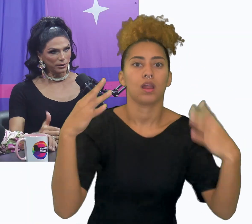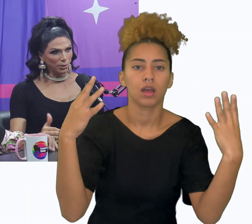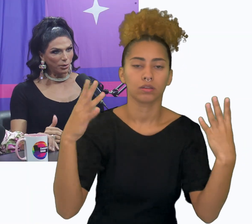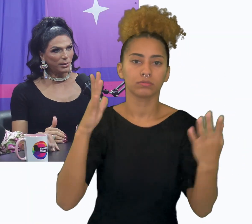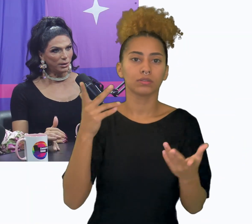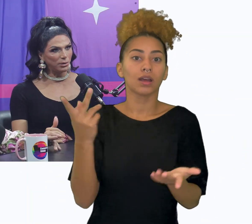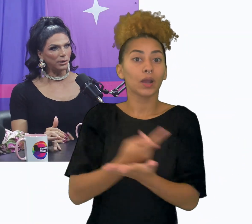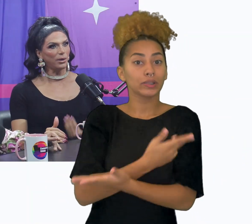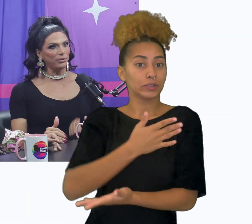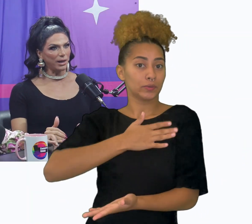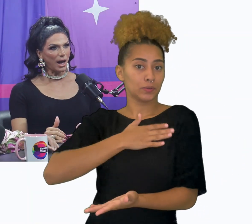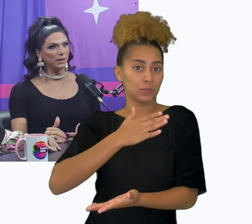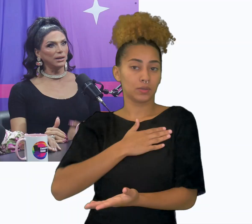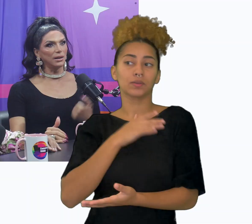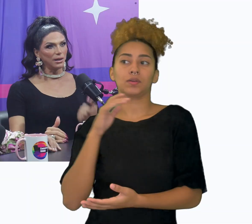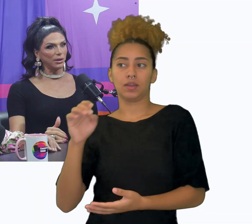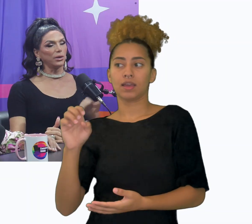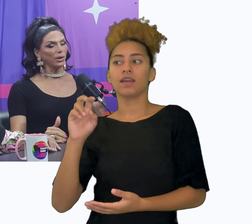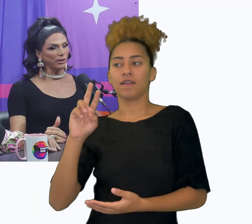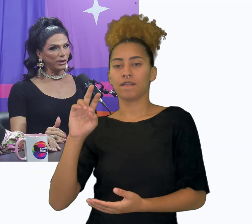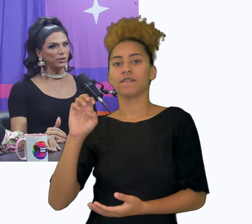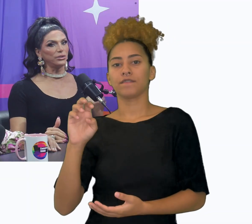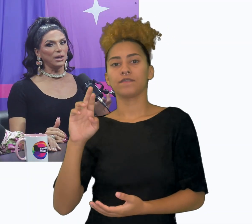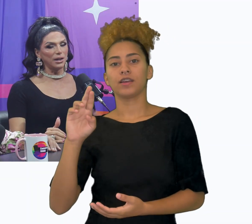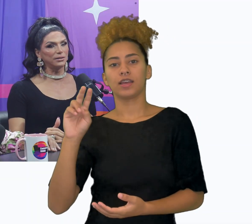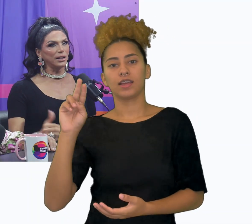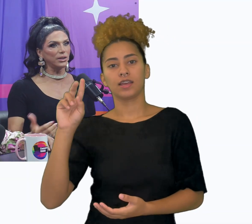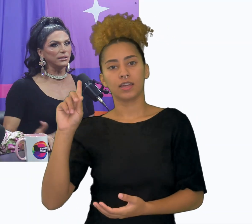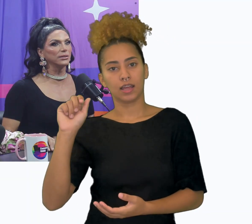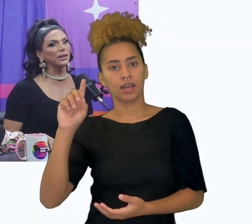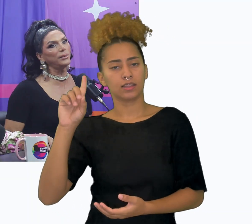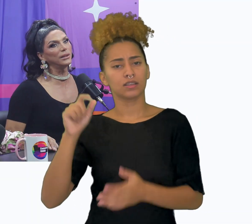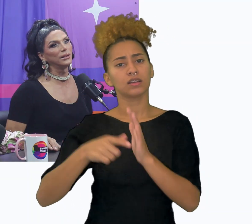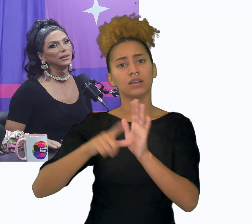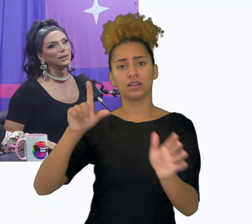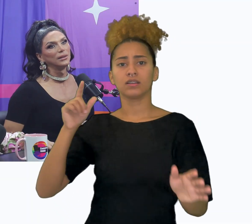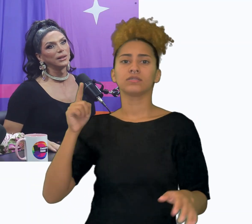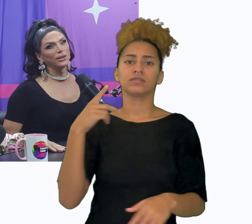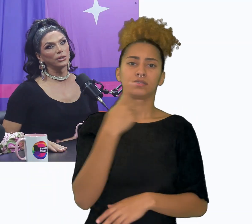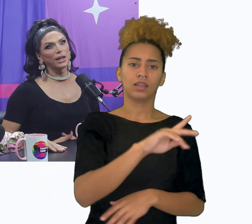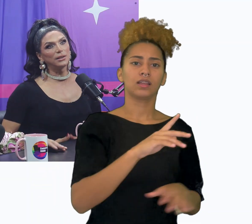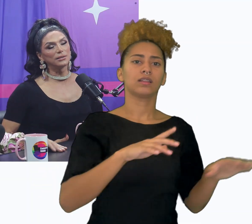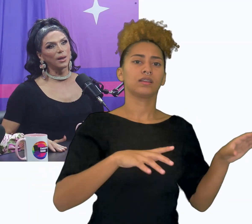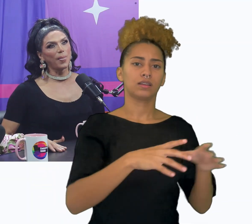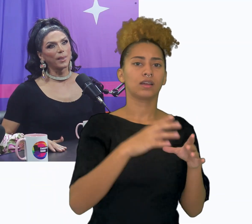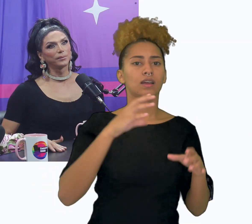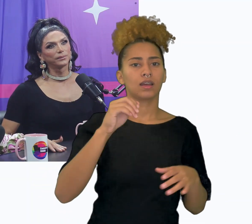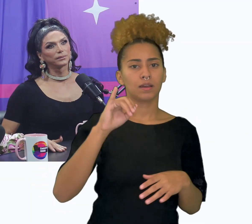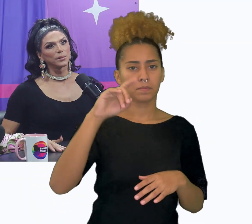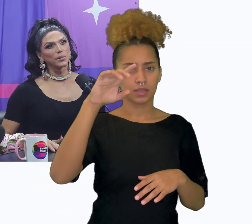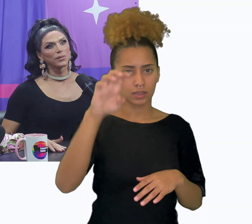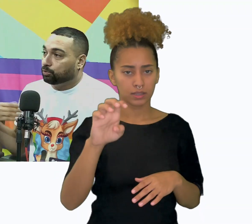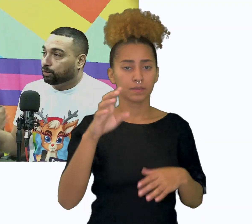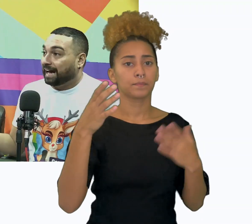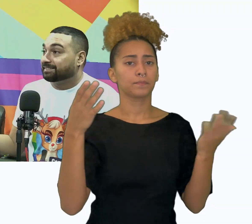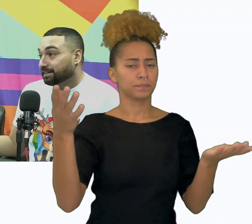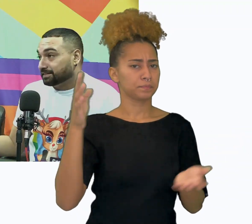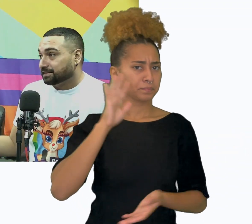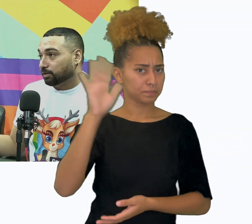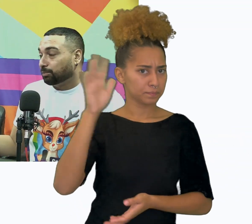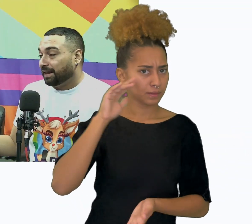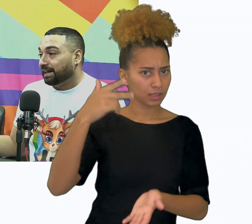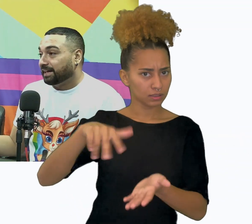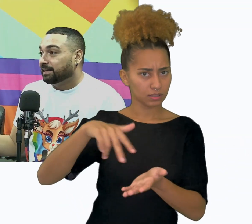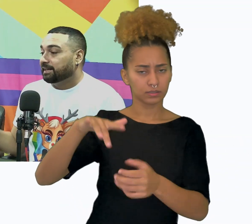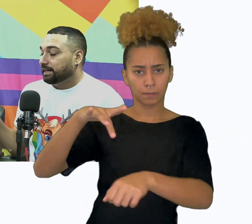Que aconteceu comigo, com a Everarda, com a Nefertiti, antes da geração da Camille. Aí vocês acham que a dança,